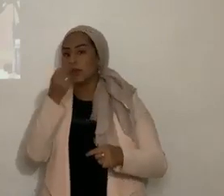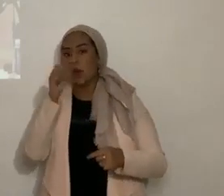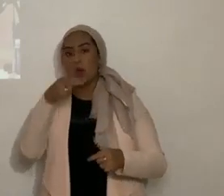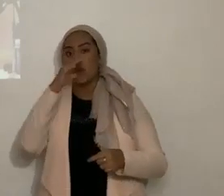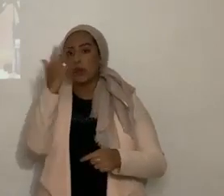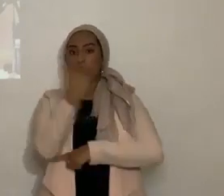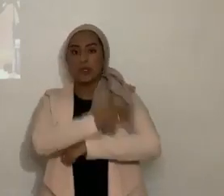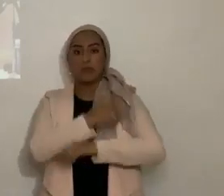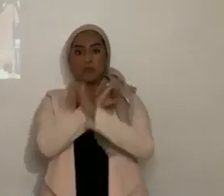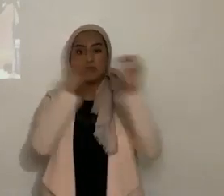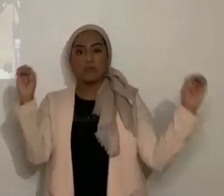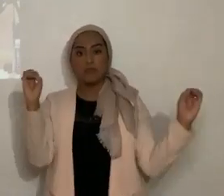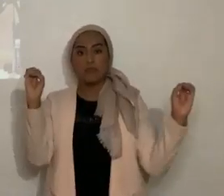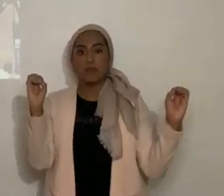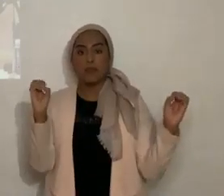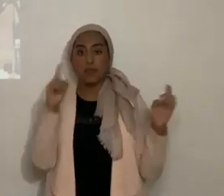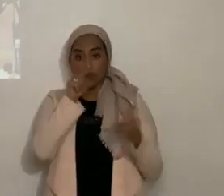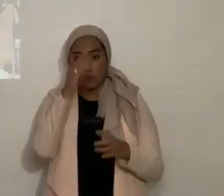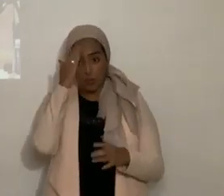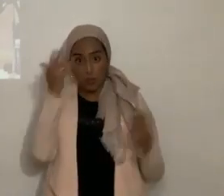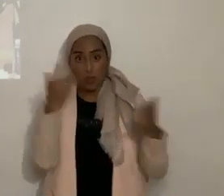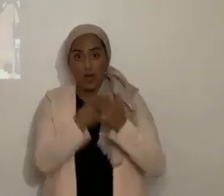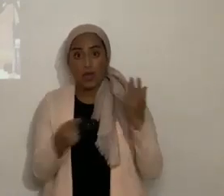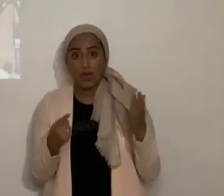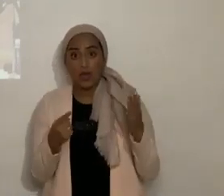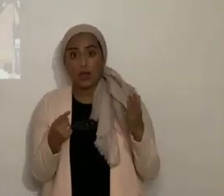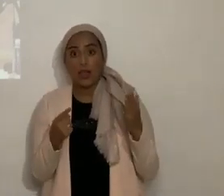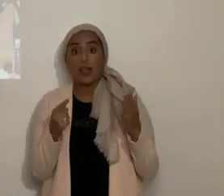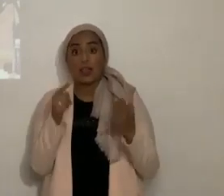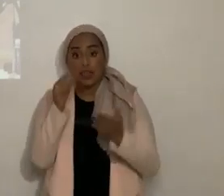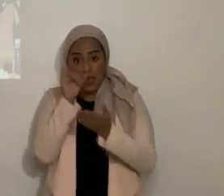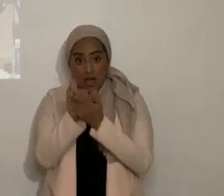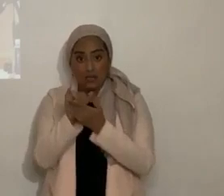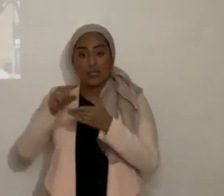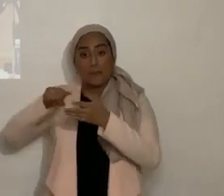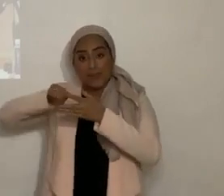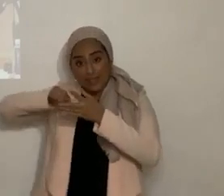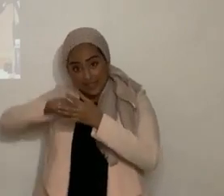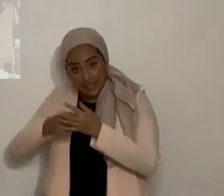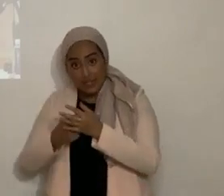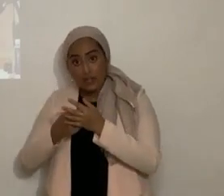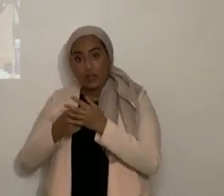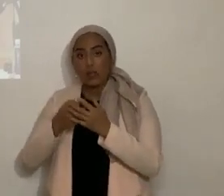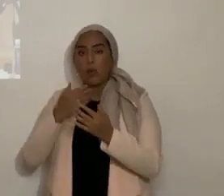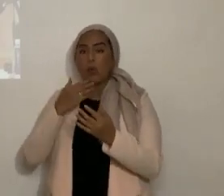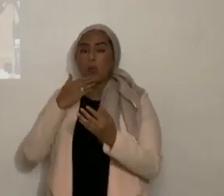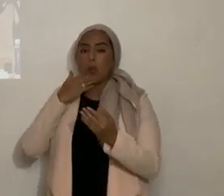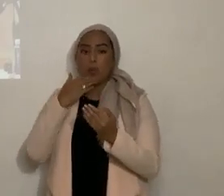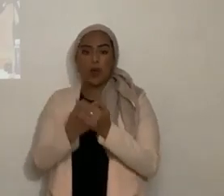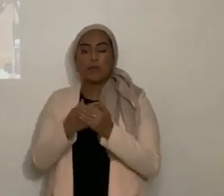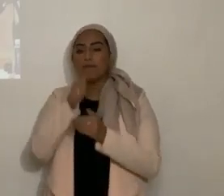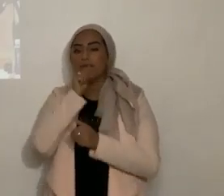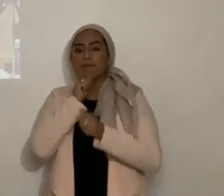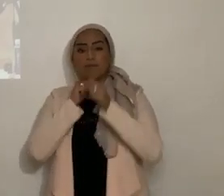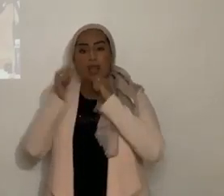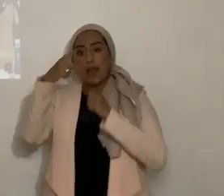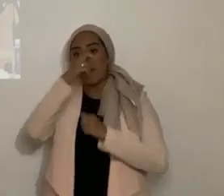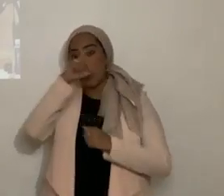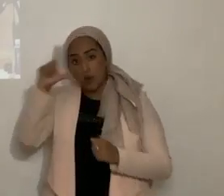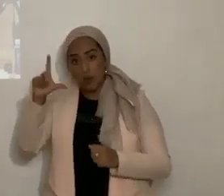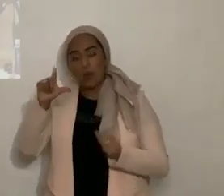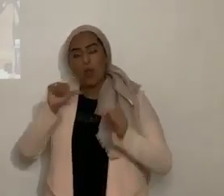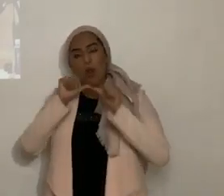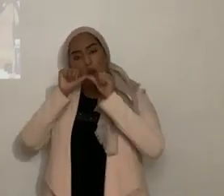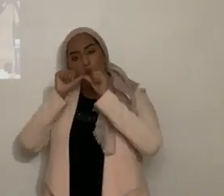3 días. Pero ¿saben qué? Ese fue el inicio de la buena batalla que libró Rav Shaul,